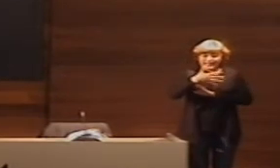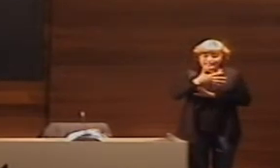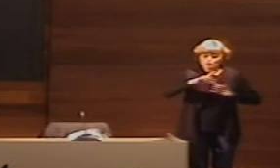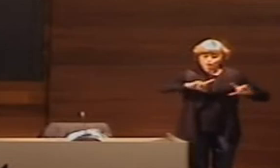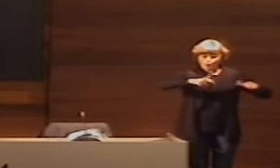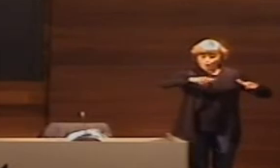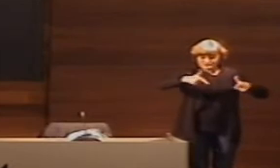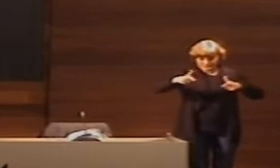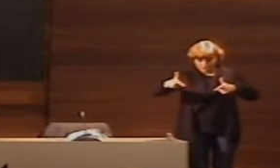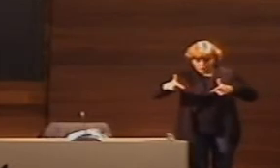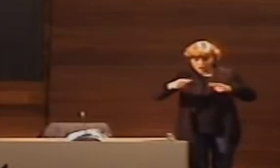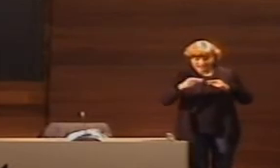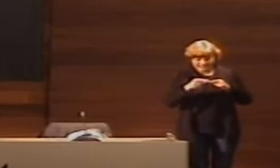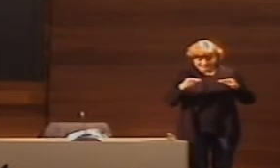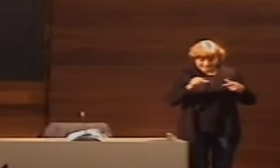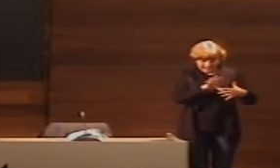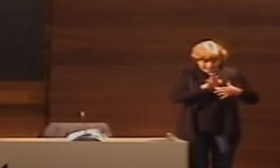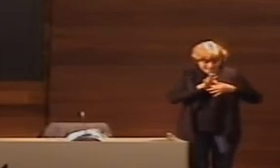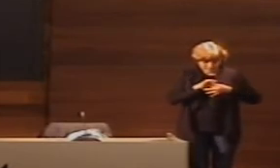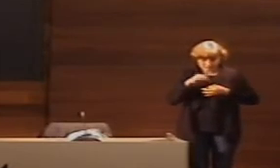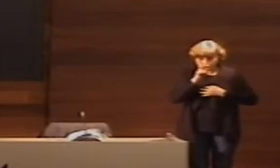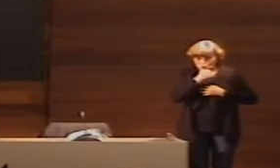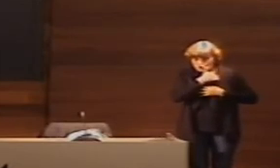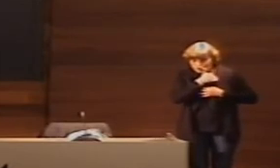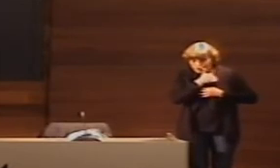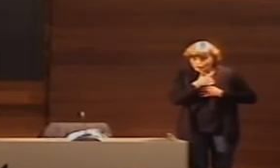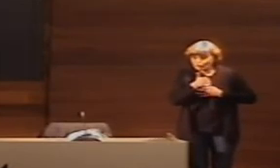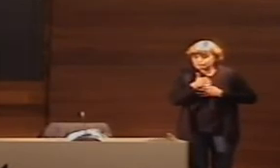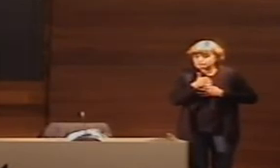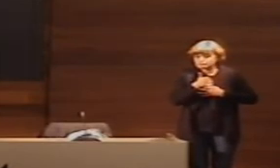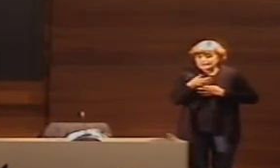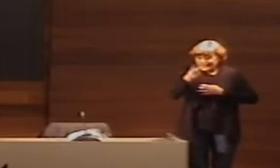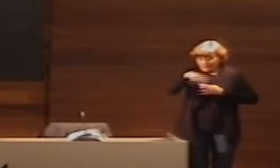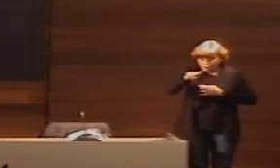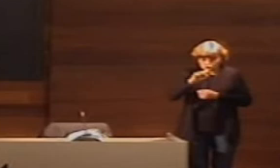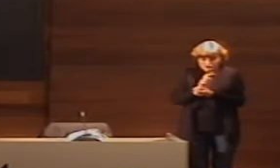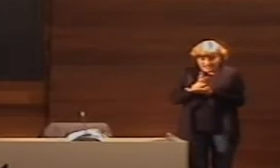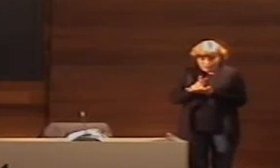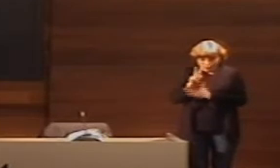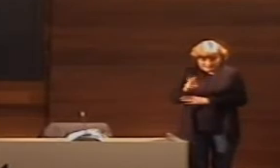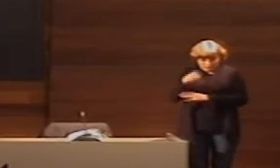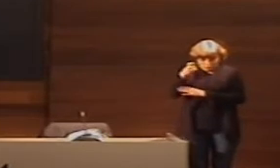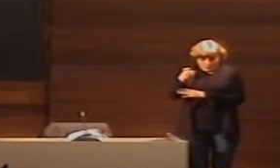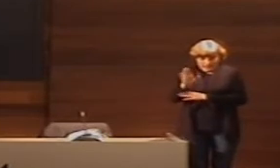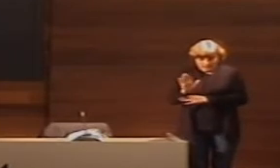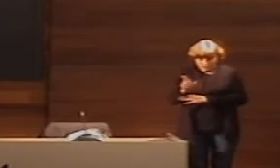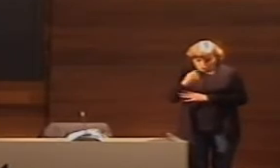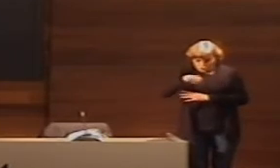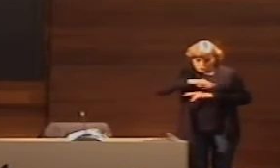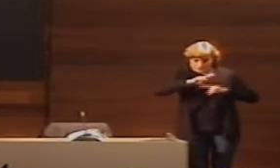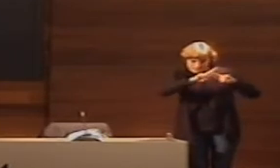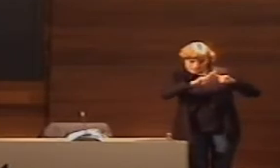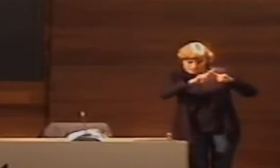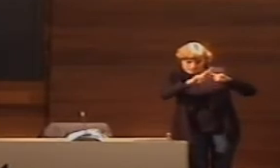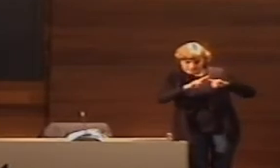con limitadores de acceso, etcétera, realmente estáis innovando y el resto estamos siguiendo con mucha atención los